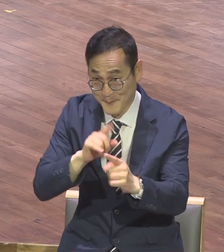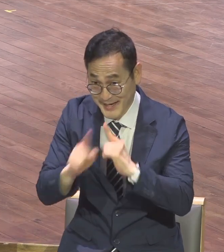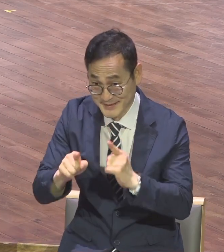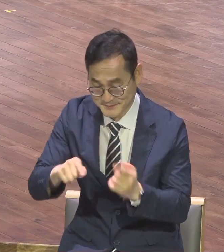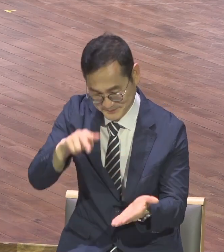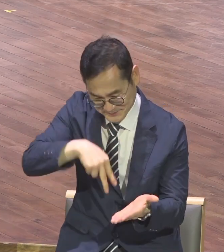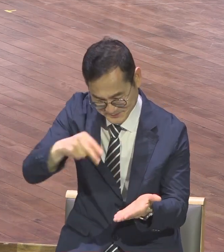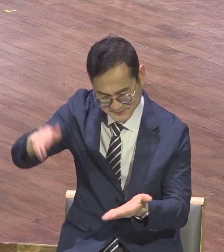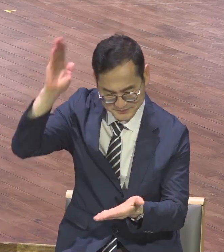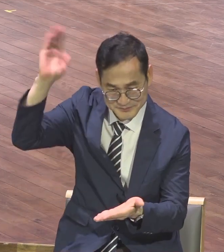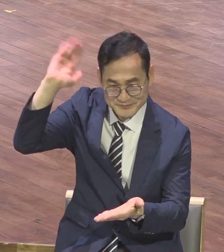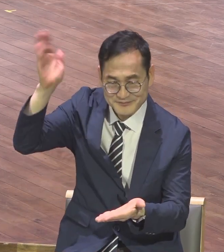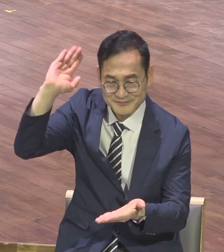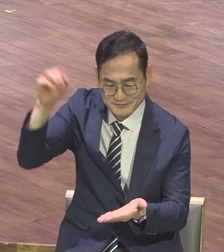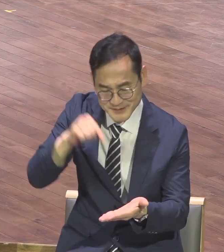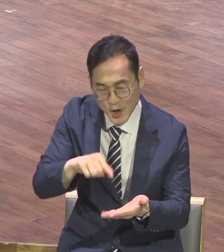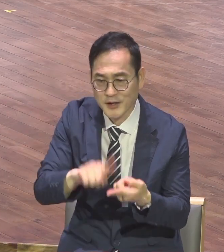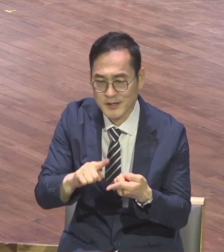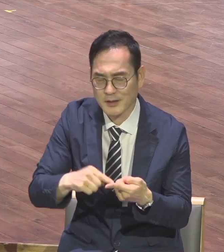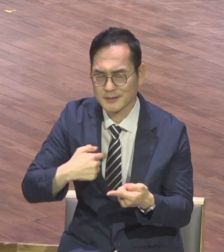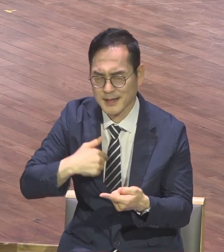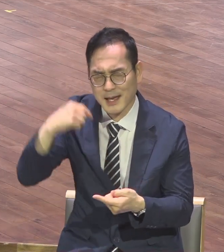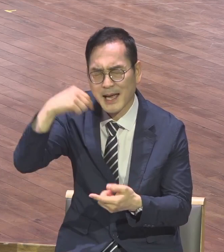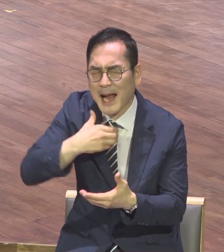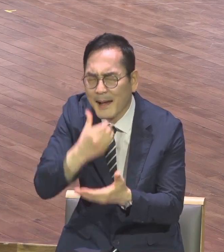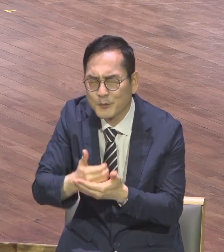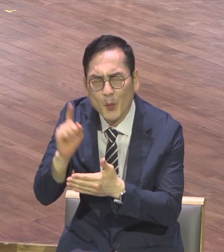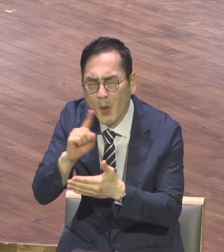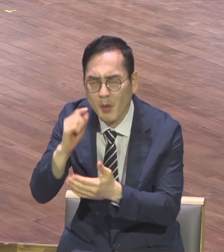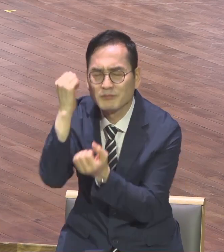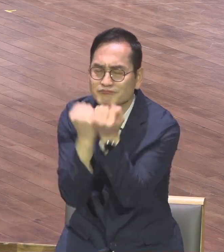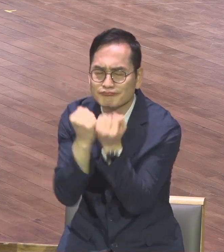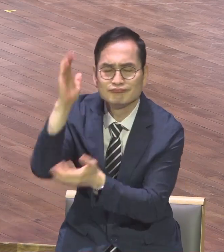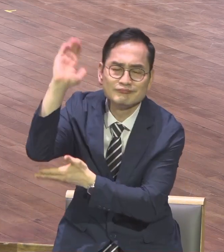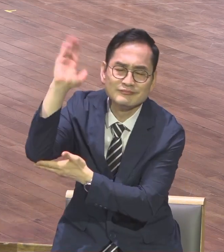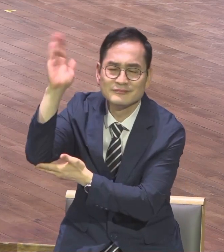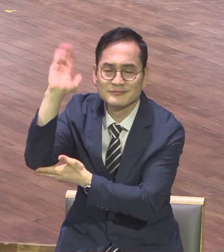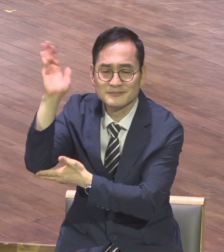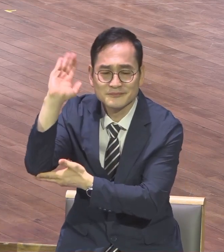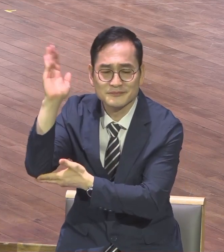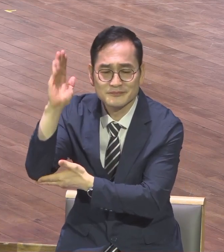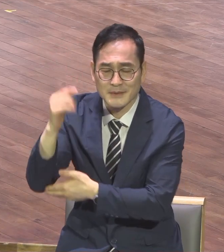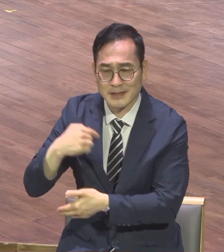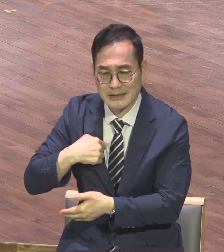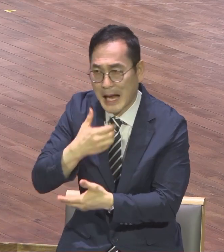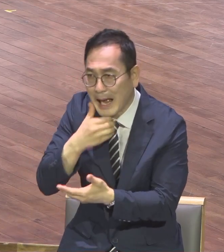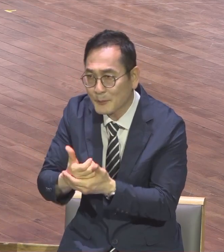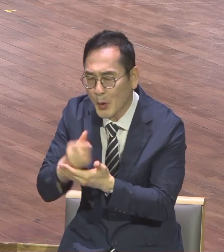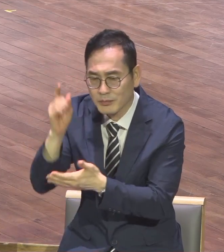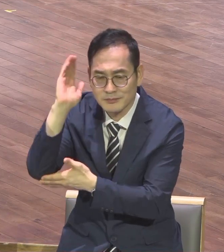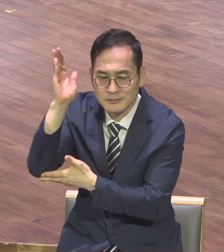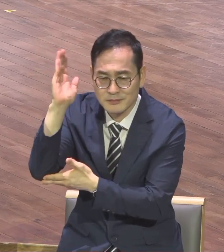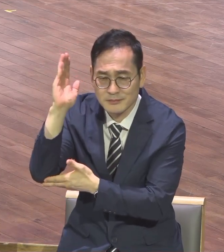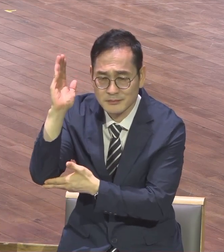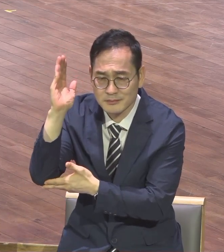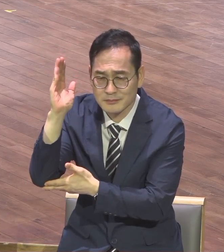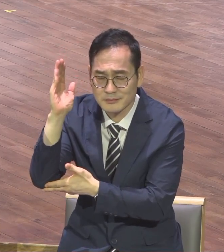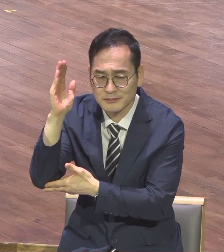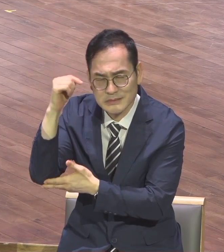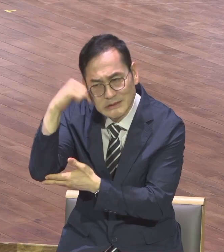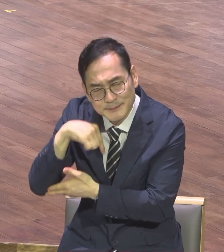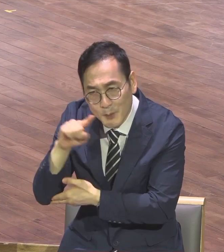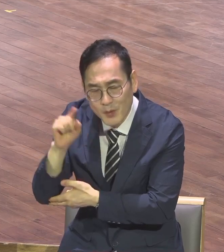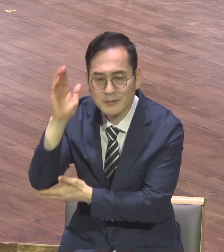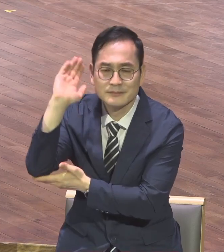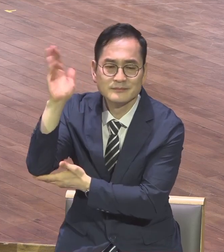그렇게 해석이나 교훈을 나누기도 했고 자신의 생각을 연설하기도 하는 것이